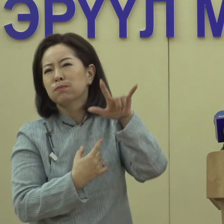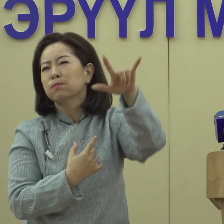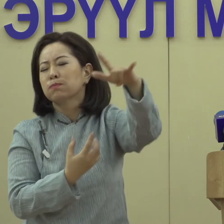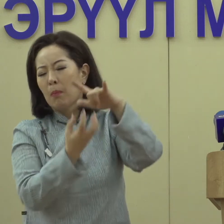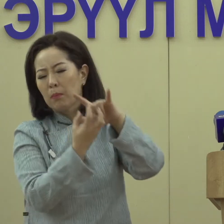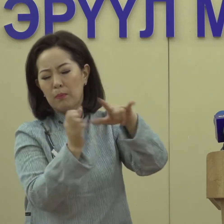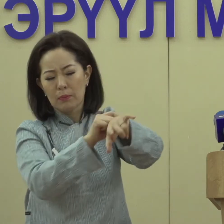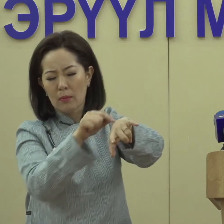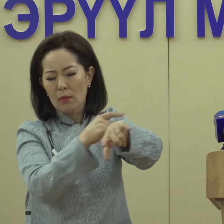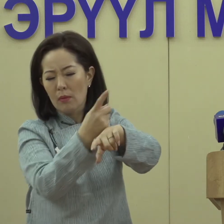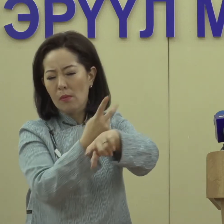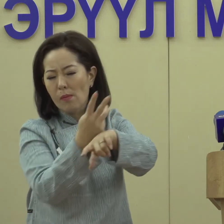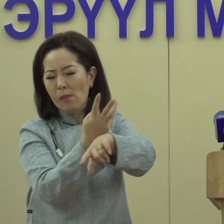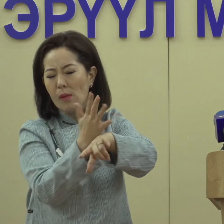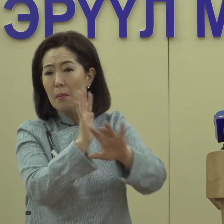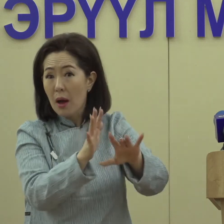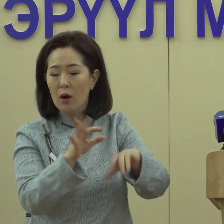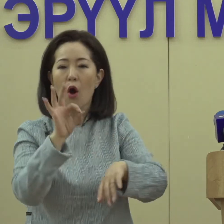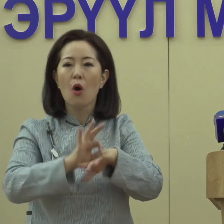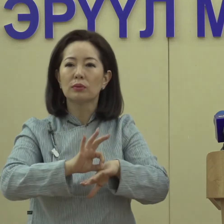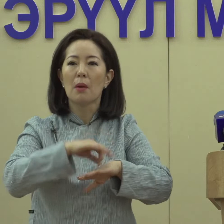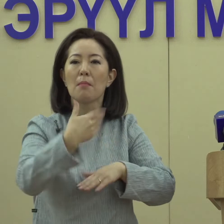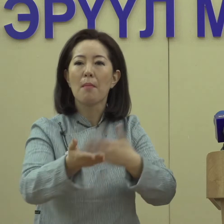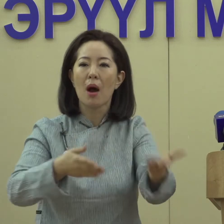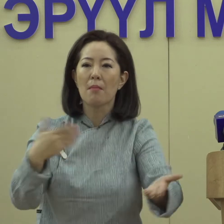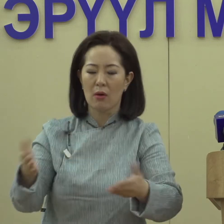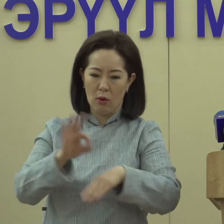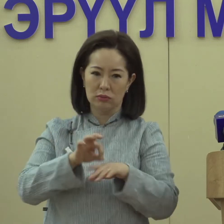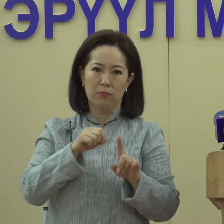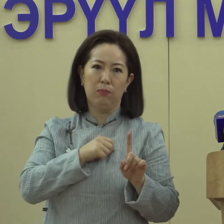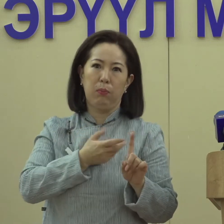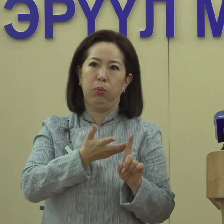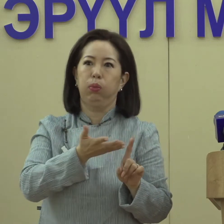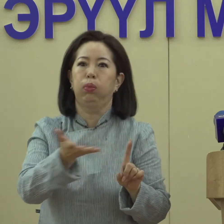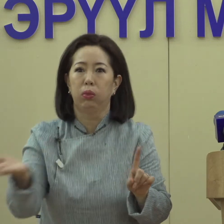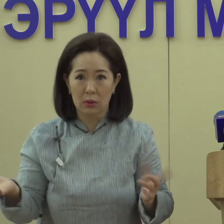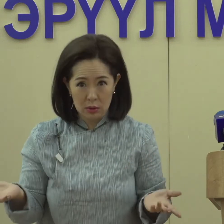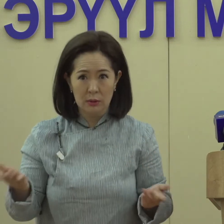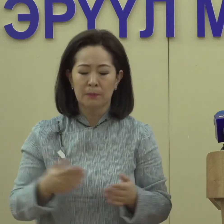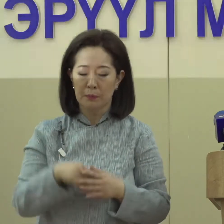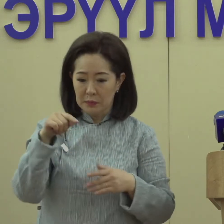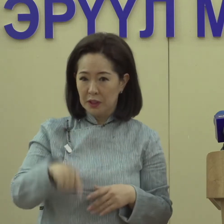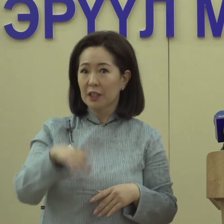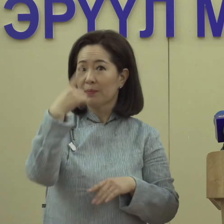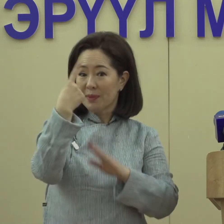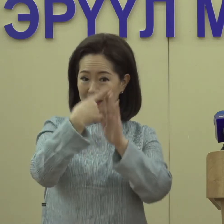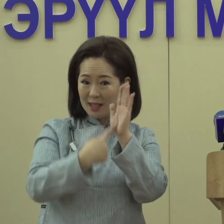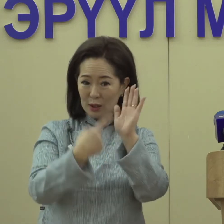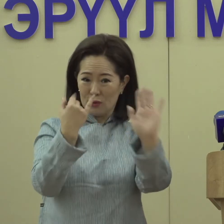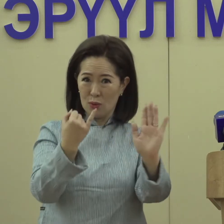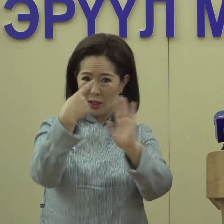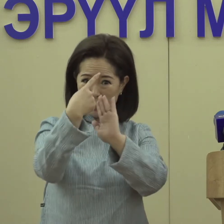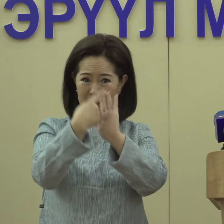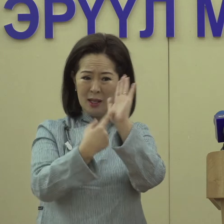байна гэдгийг бол бас хэлж болохоор байна. Ийм ч учраас эрүүл мэндийн яамнаас эхлээд 1 сарын 6-наас эхлээд